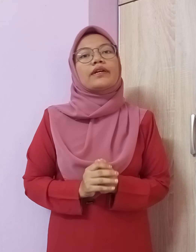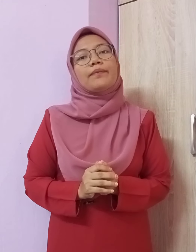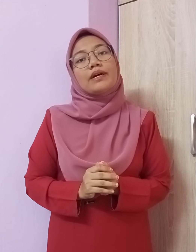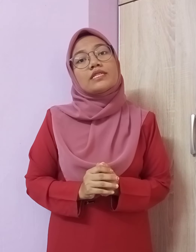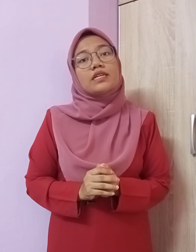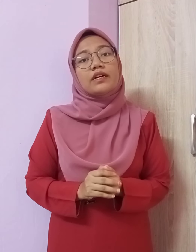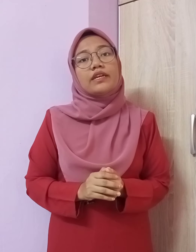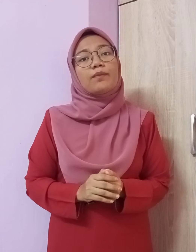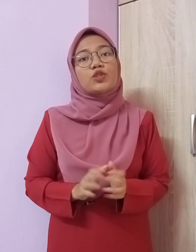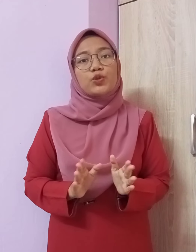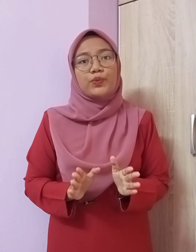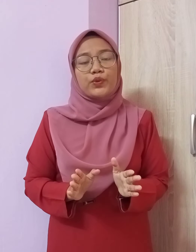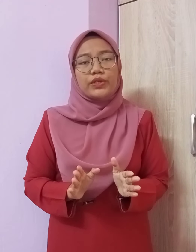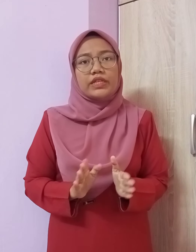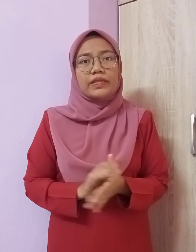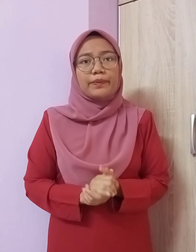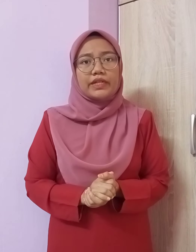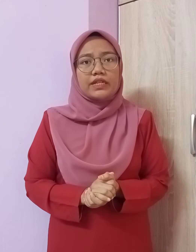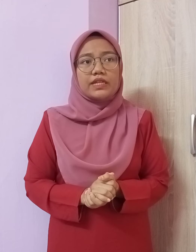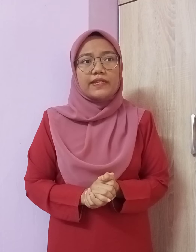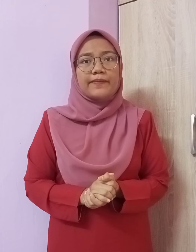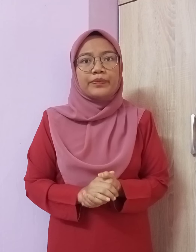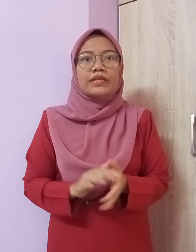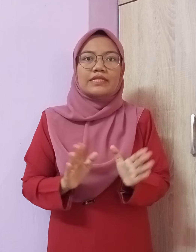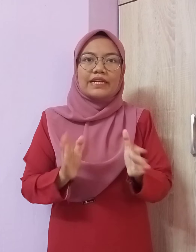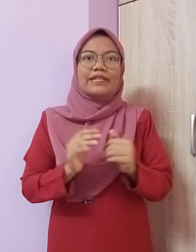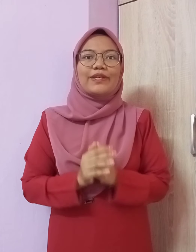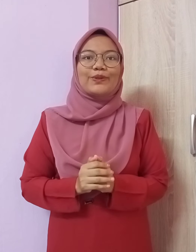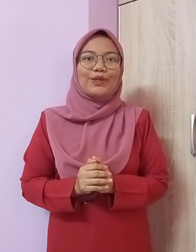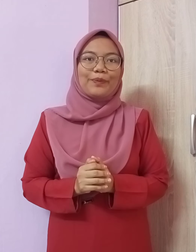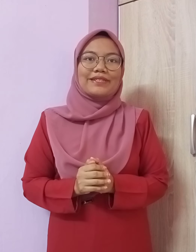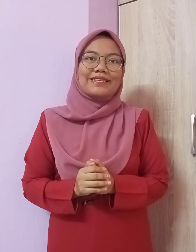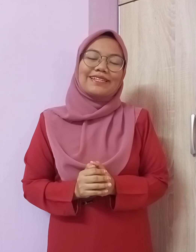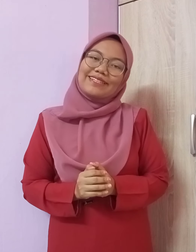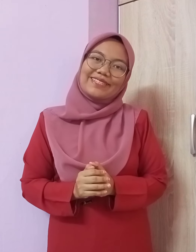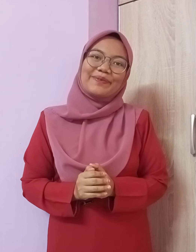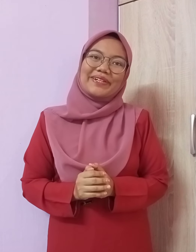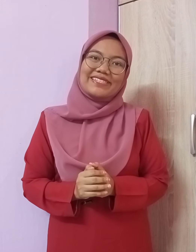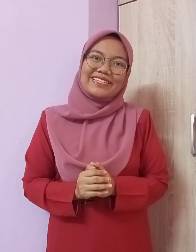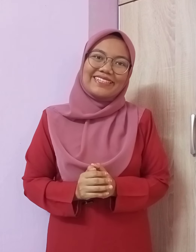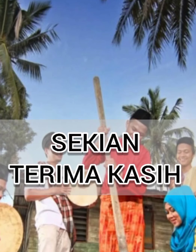Disebabkan masa yang mencemburui kita pada hari ini. Sekadar itu daripada saya. Terima kasih.